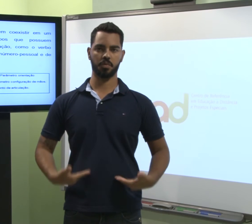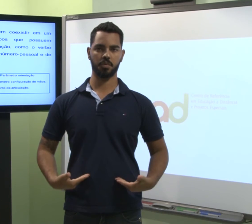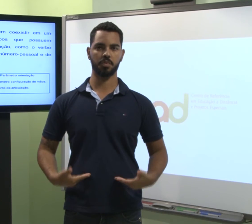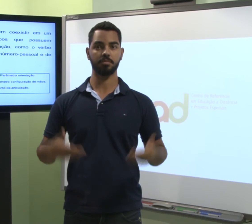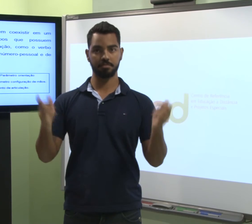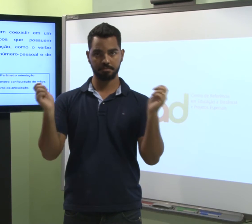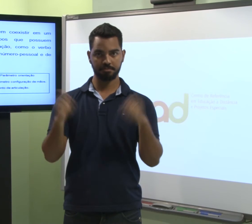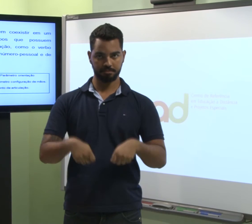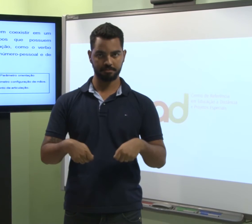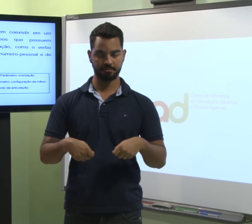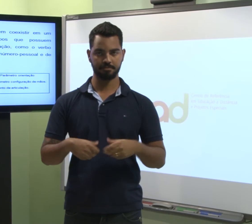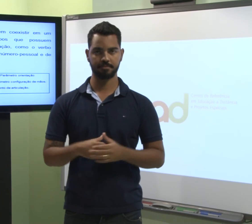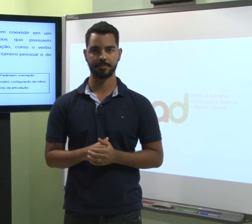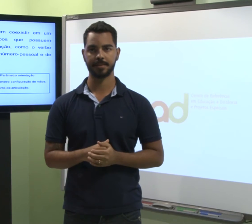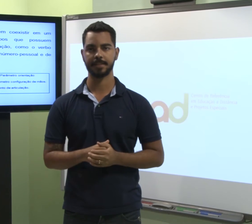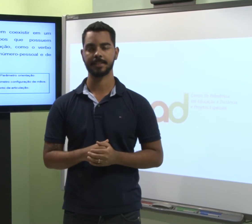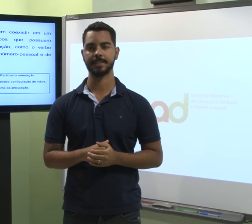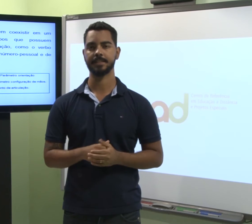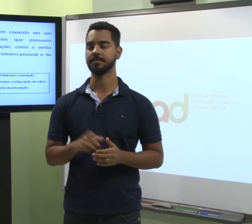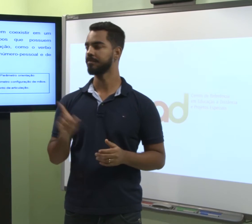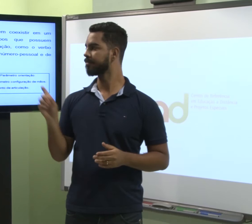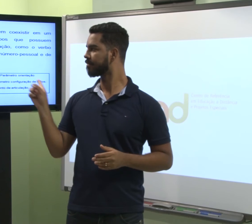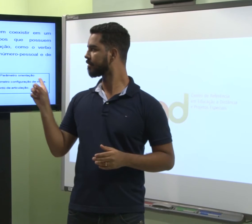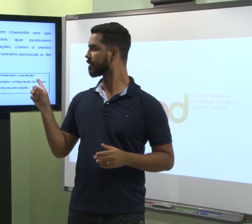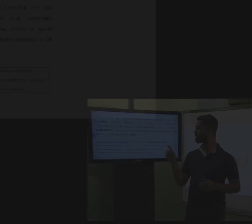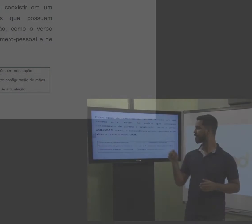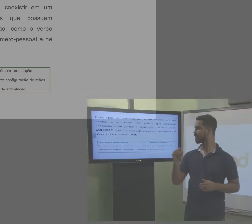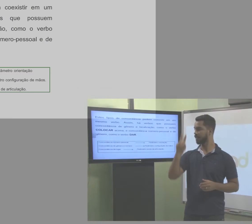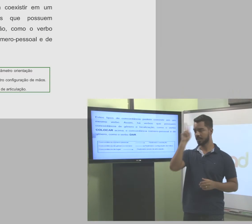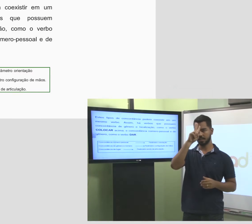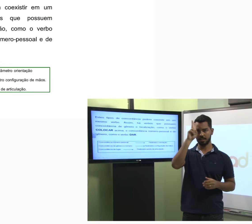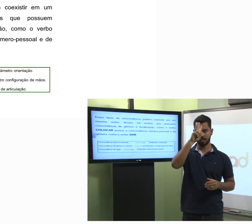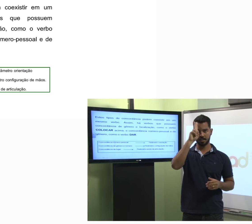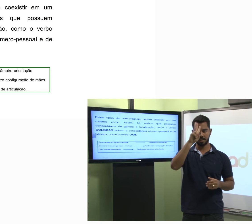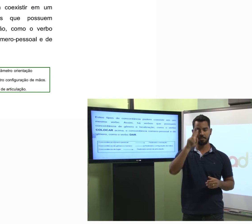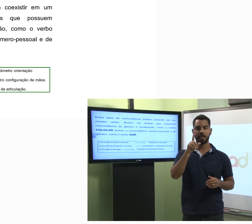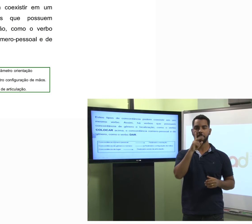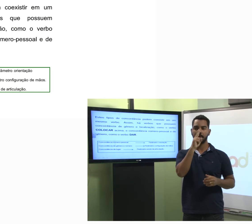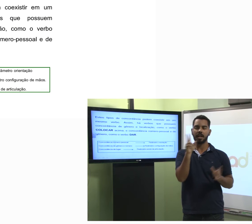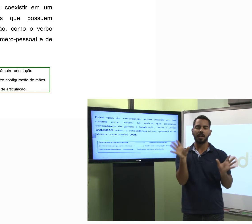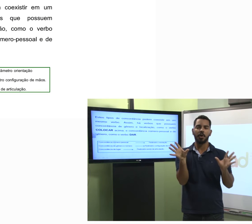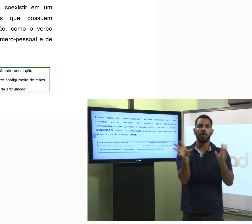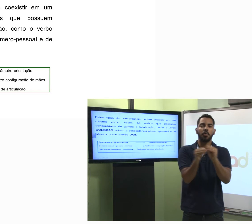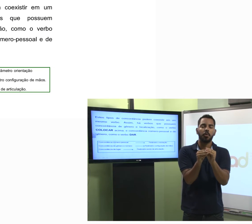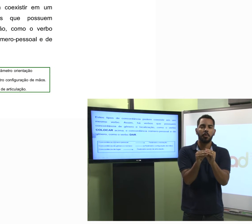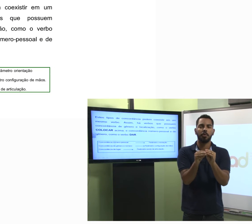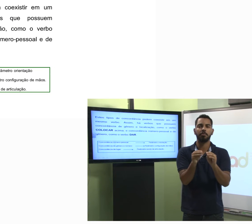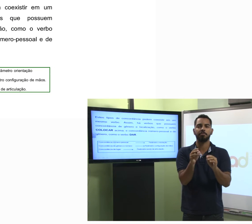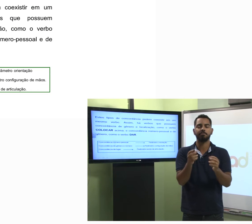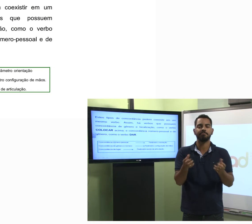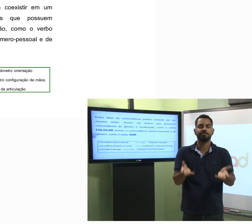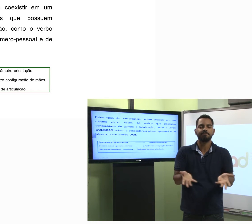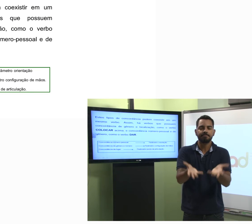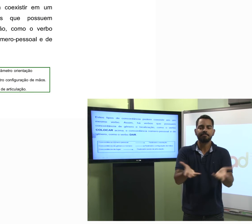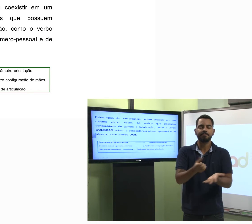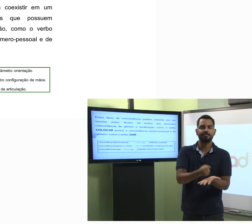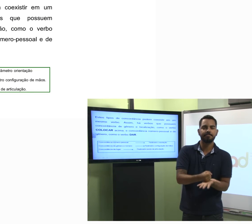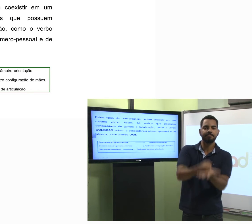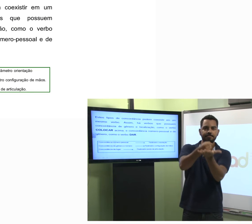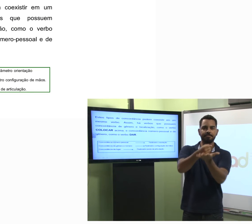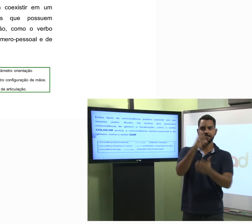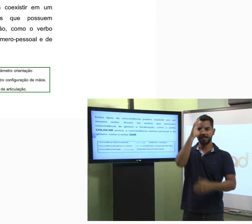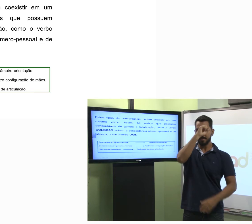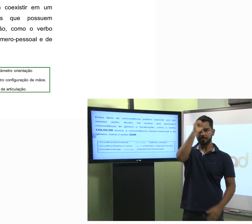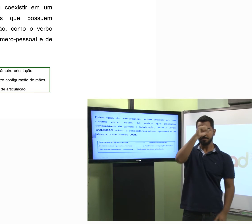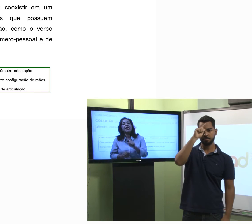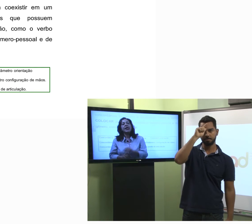Aqui é somente um lembrete em forma de síntese para tentar melhorar um pouquinho, contribuir com a aprendizagem de vocês,